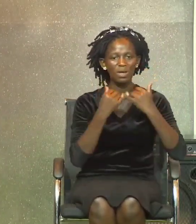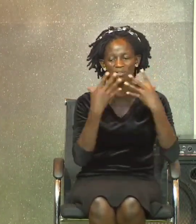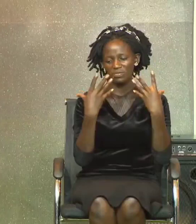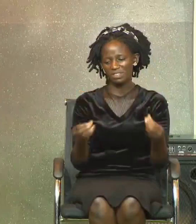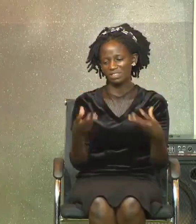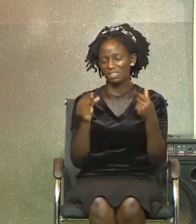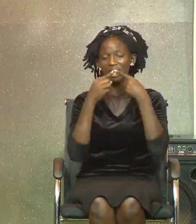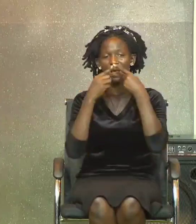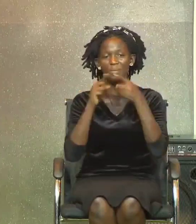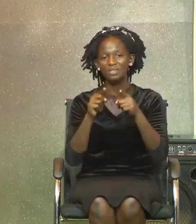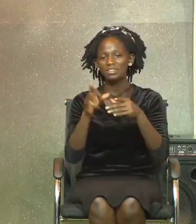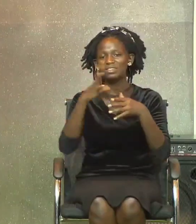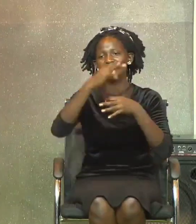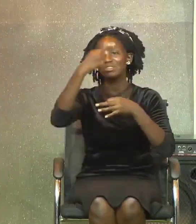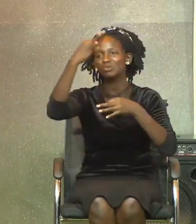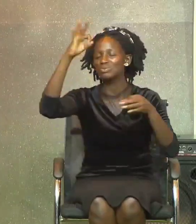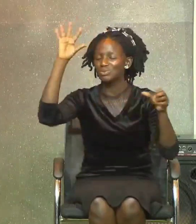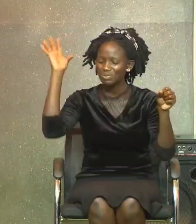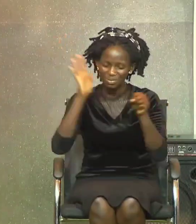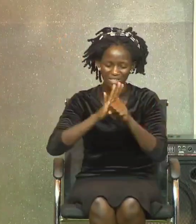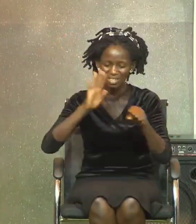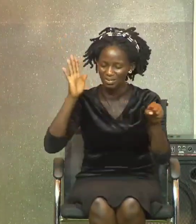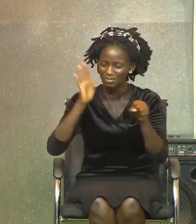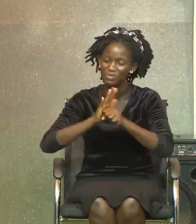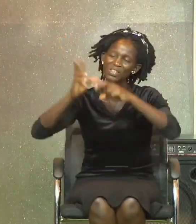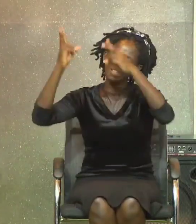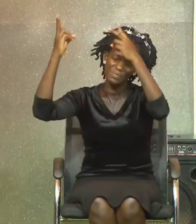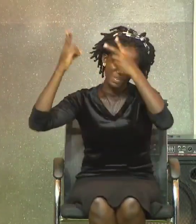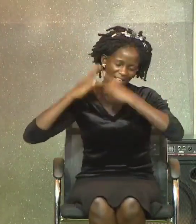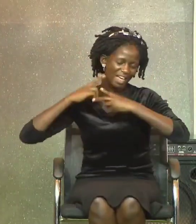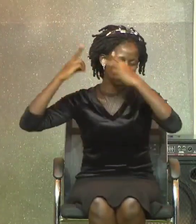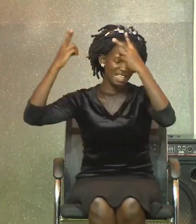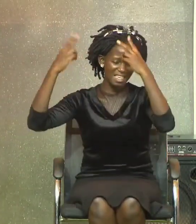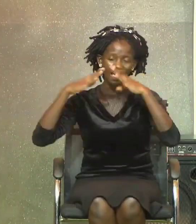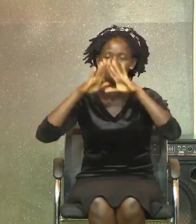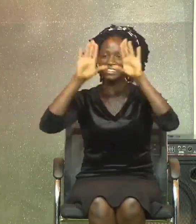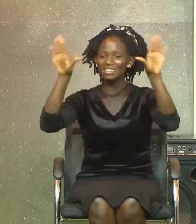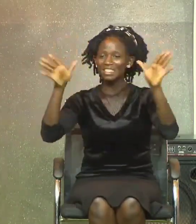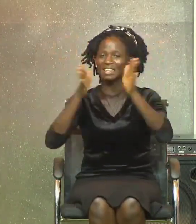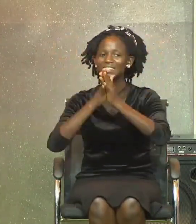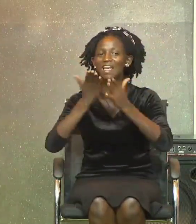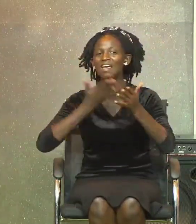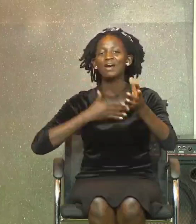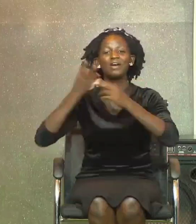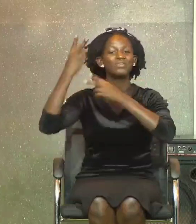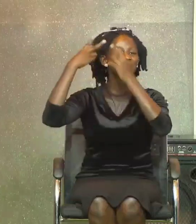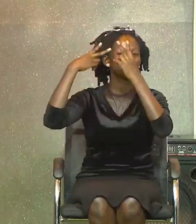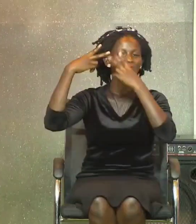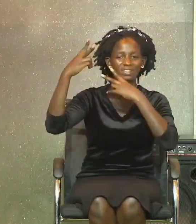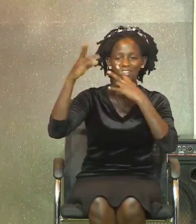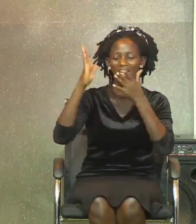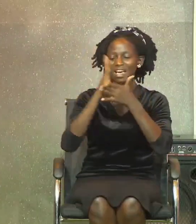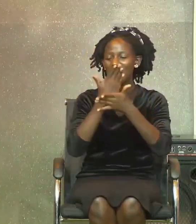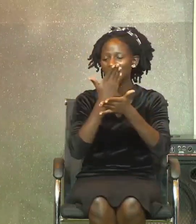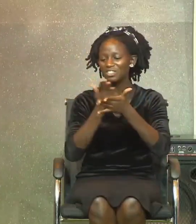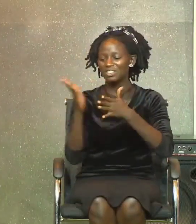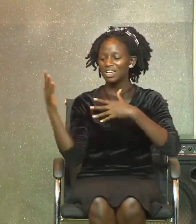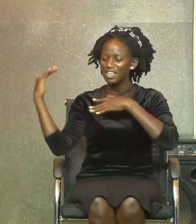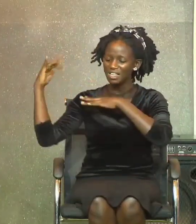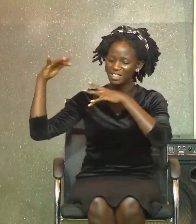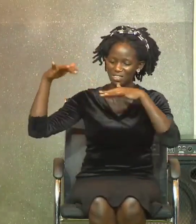mwoyo asaba awulira katonda alaba ebirooto n'okwolesebwa n'okugabana mu